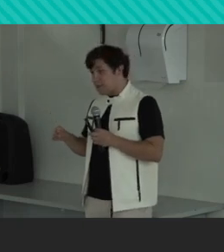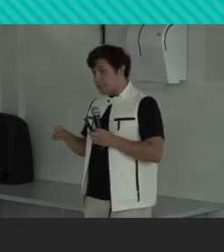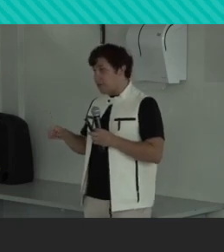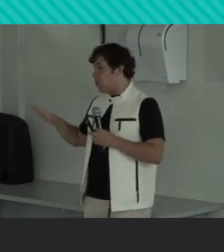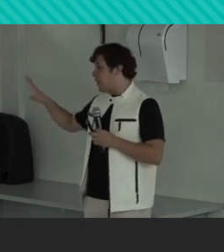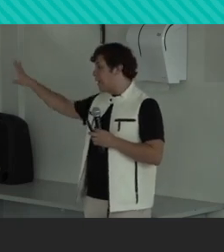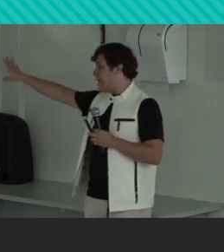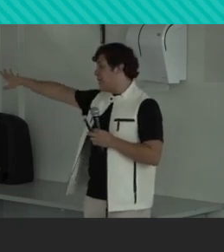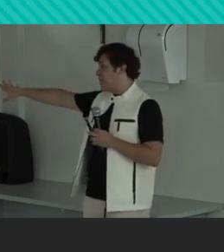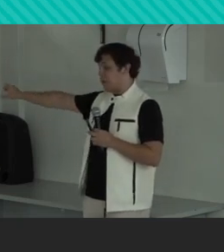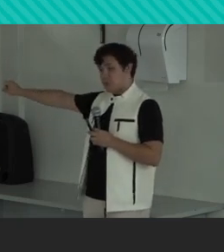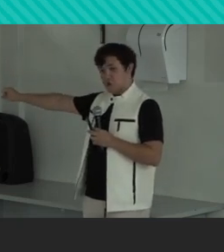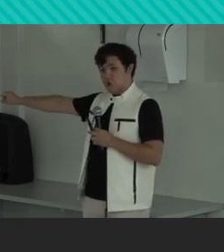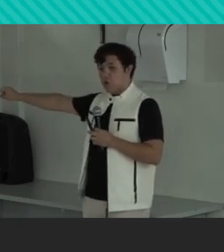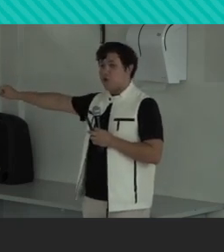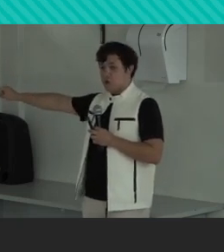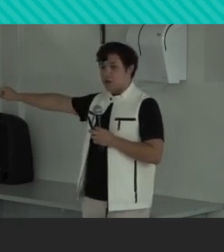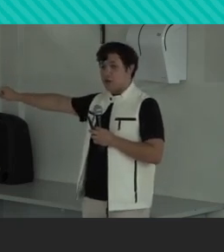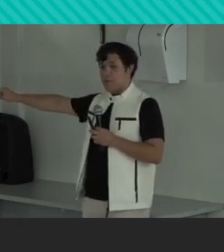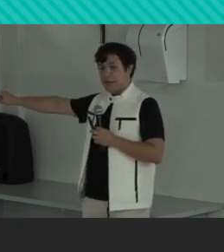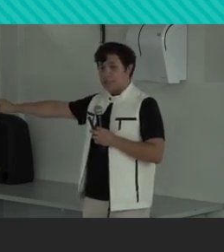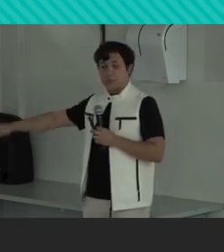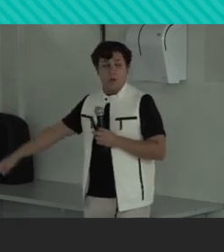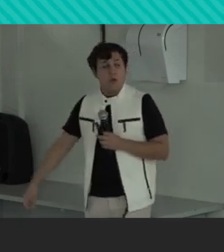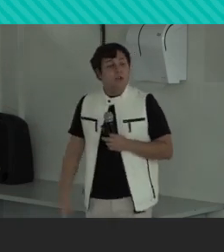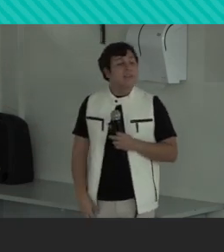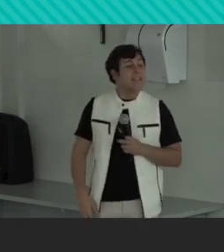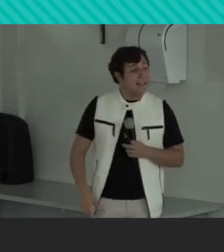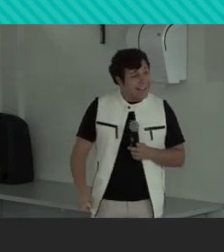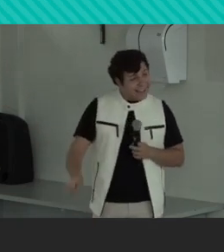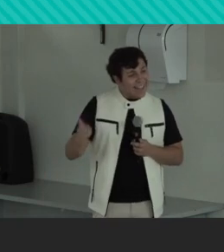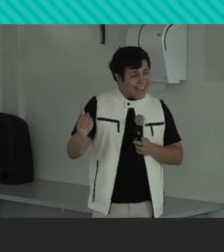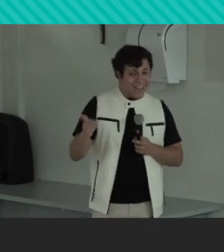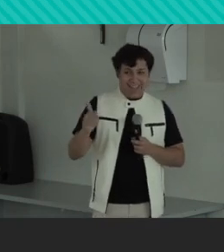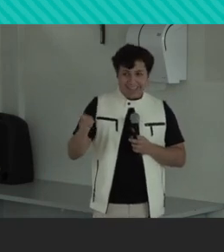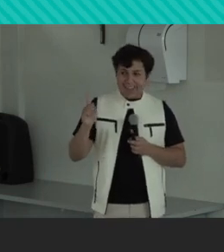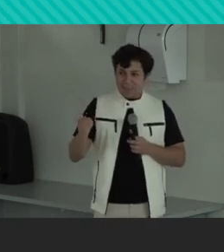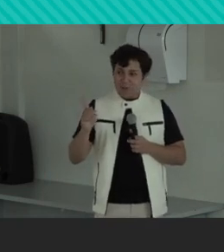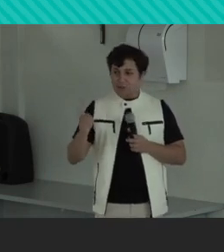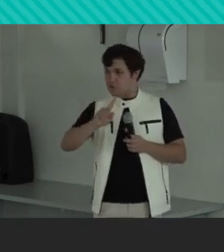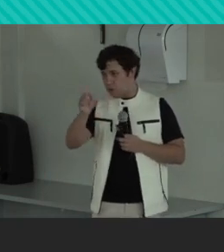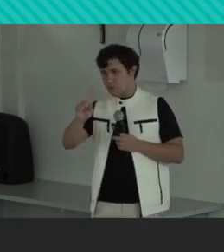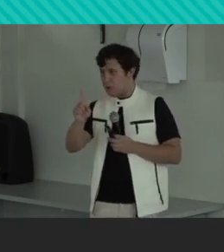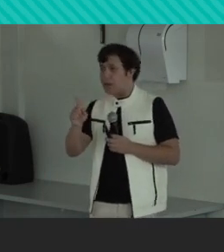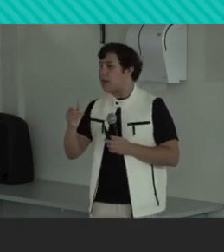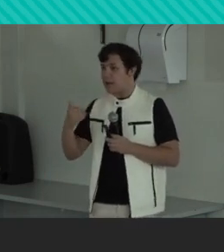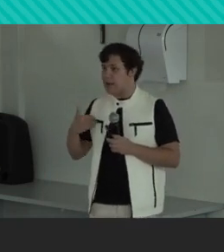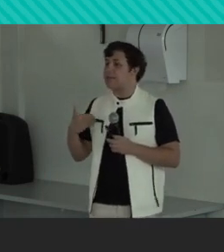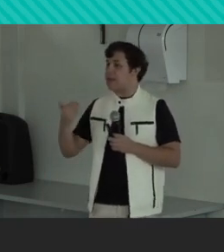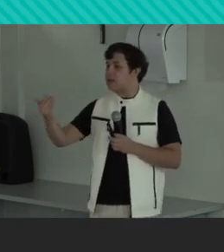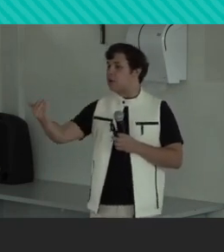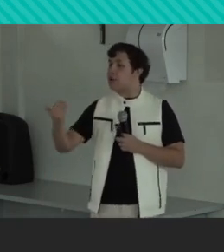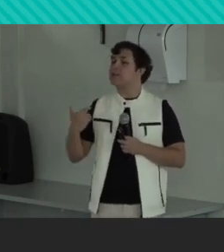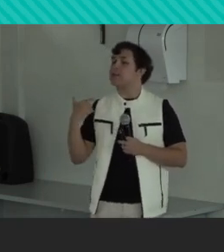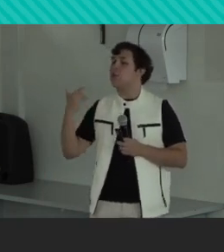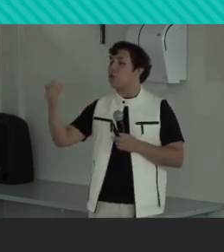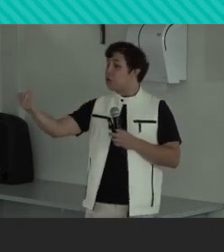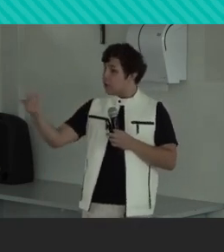decir, ok, yo, maestro, dile que esto. No, porque la interacción es con los